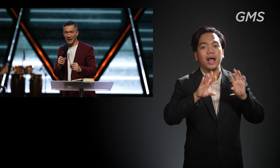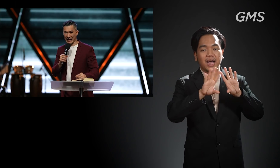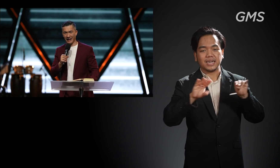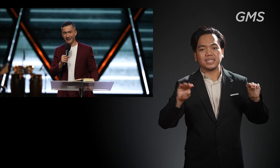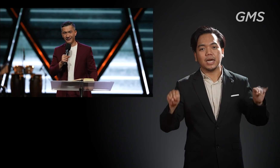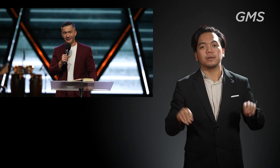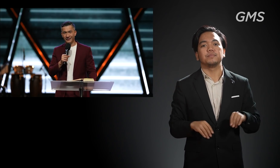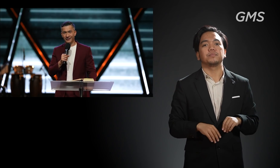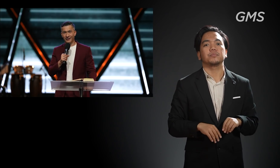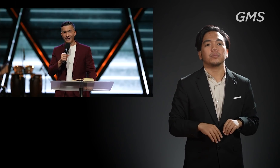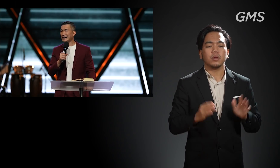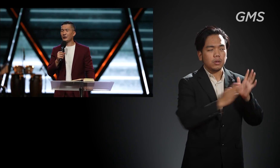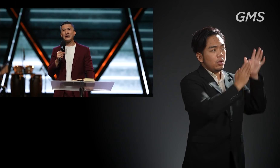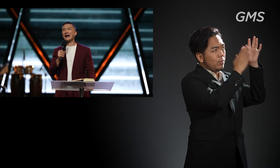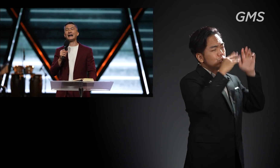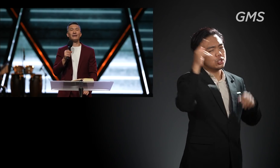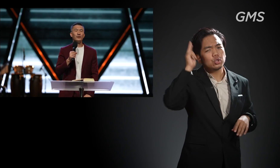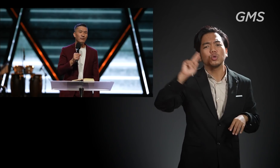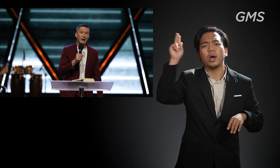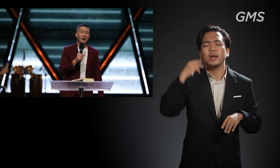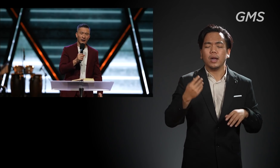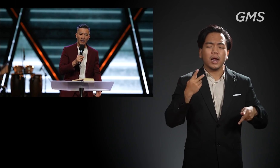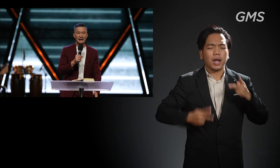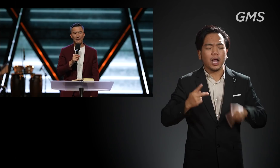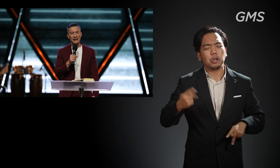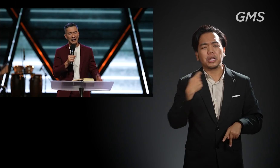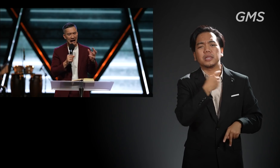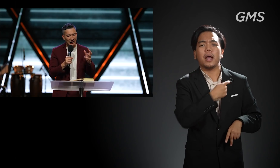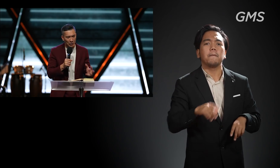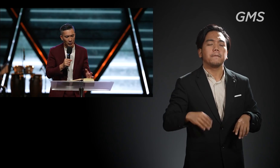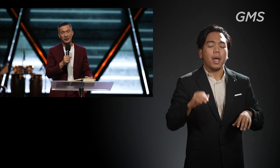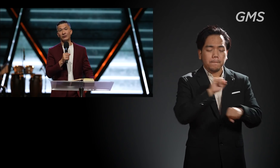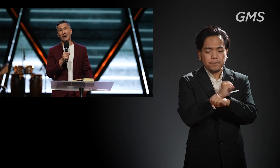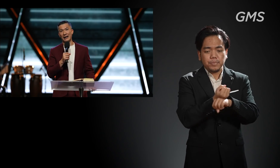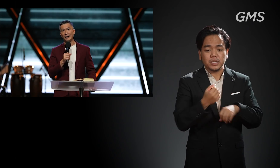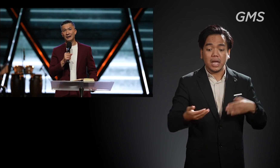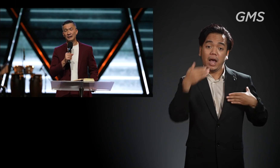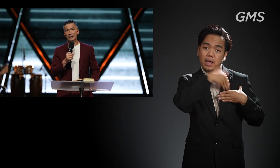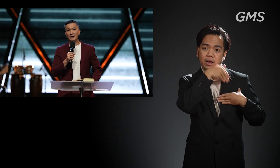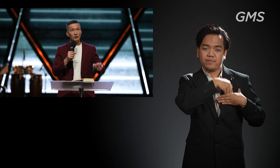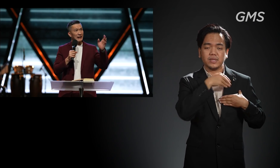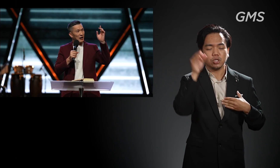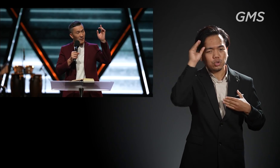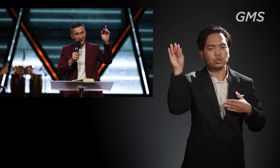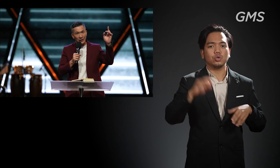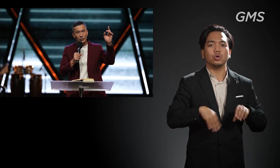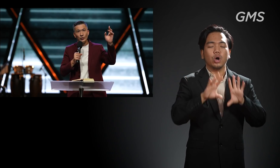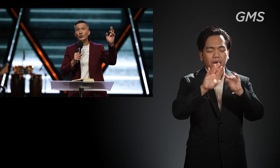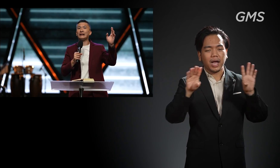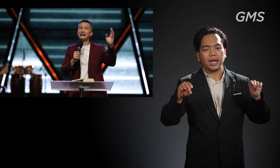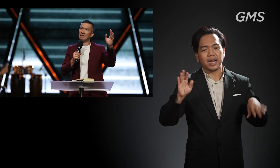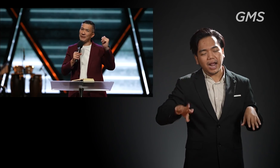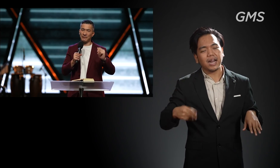karir mereka. Karena itu janganlah kita buang-buang, kelola dengan benar, atur keuangan. Dimulai dengan nomor 1,